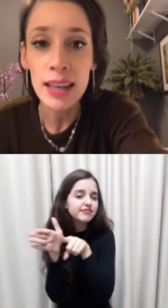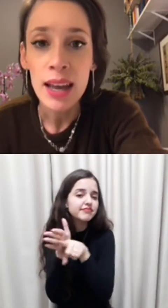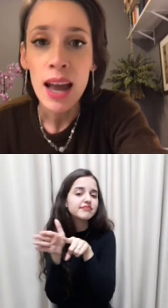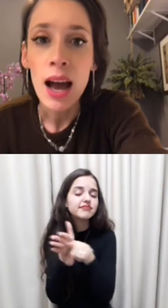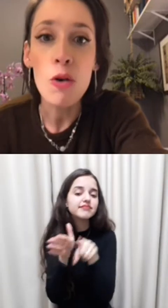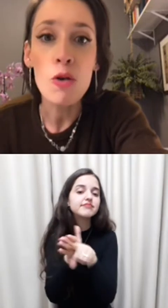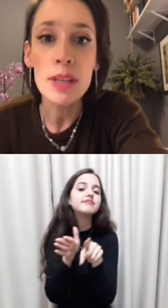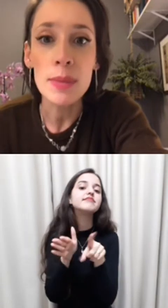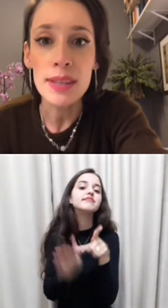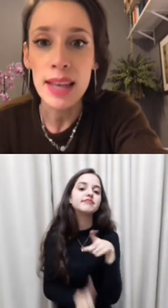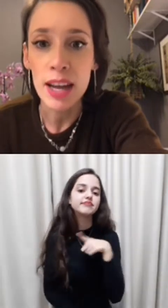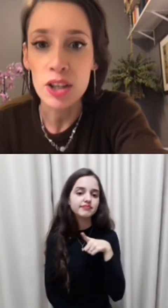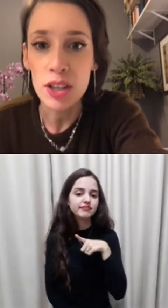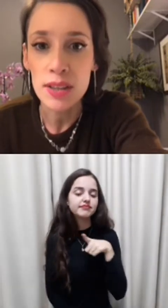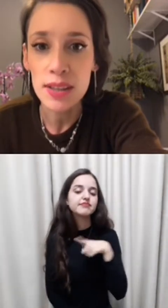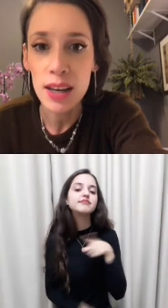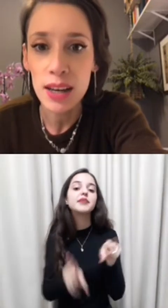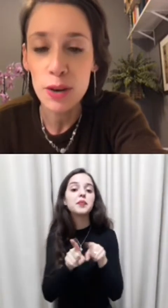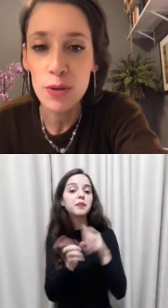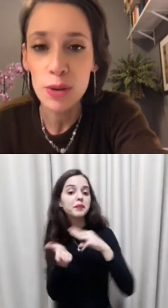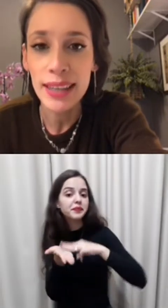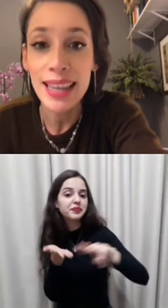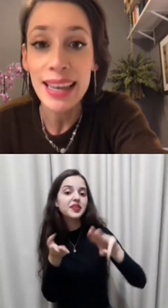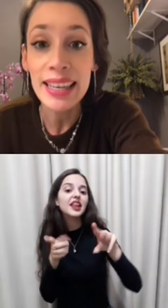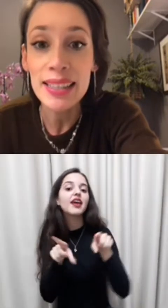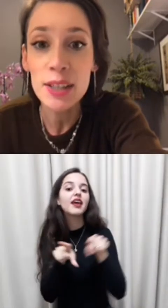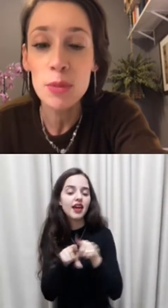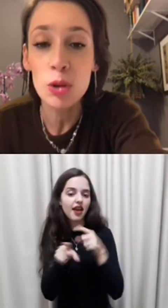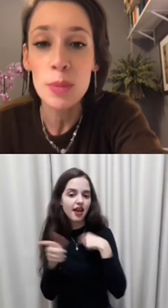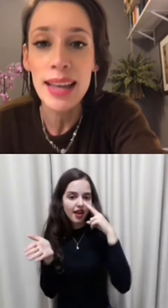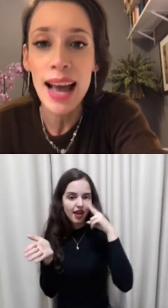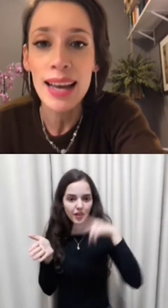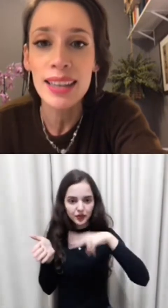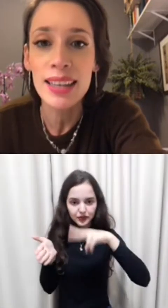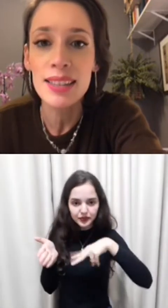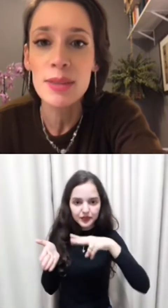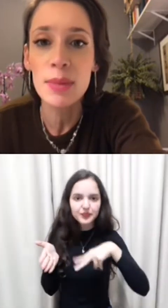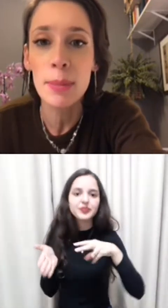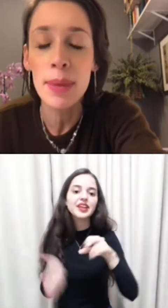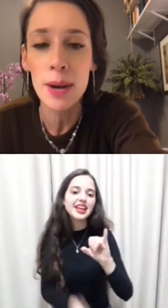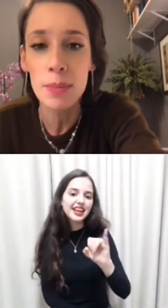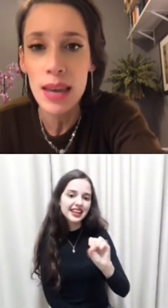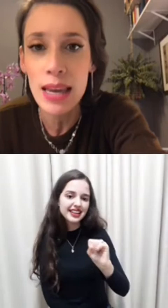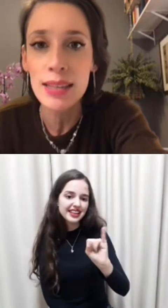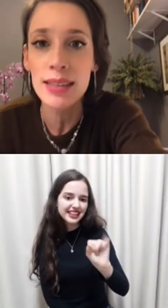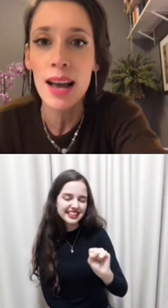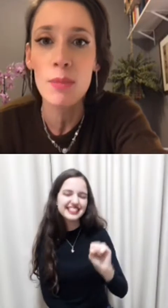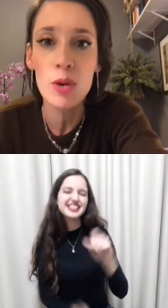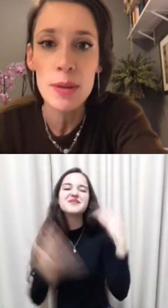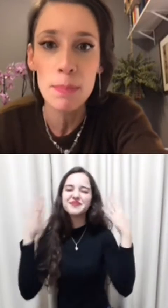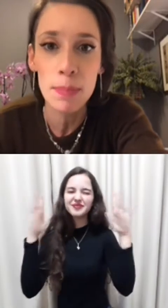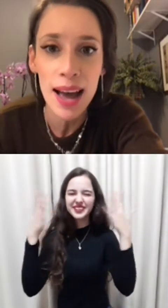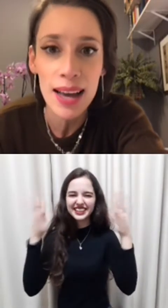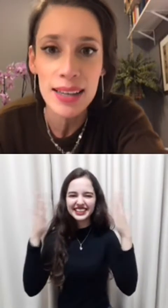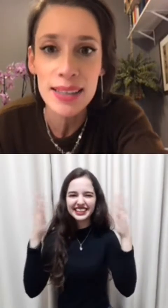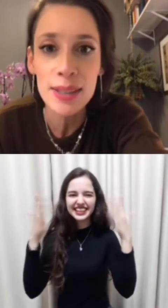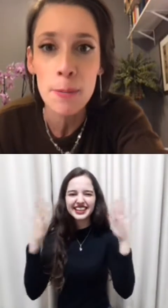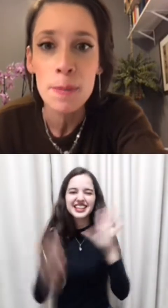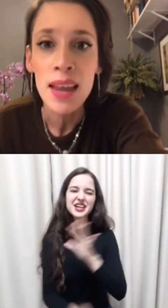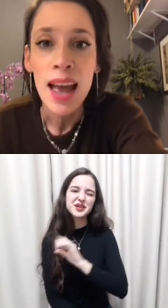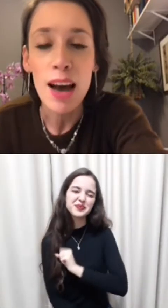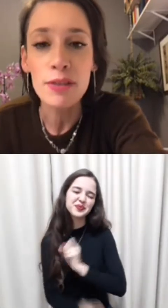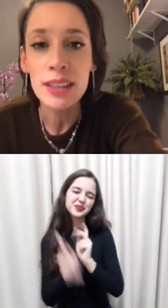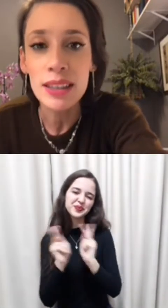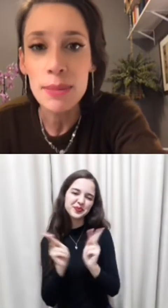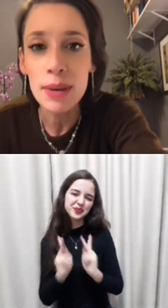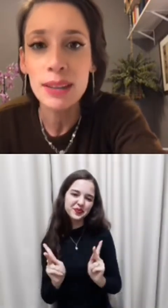aqui, algumas mensagens que eu vou ler da Isis. Muito obrigada, a Isis manda parabéns, amor e paz.